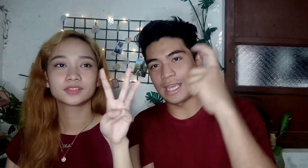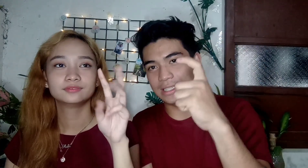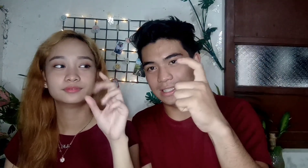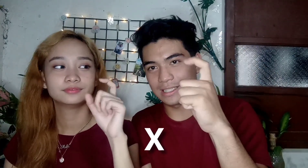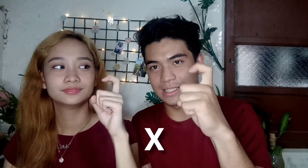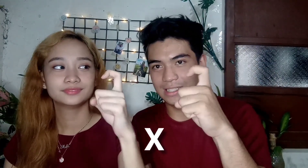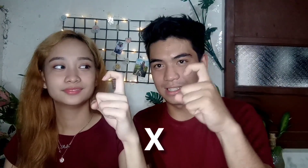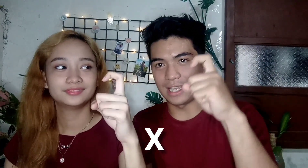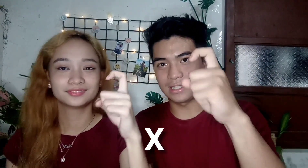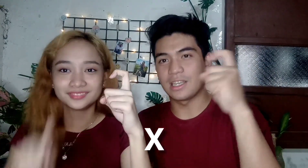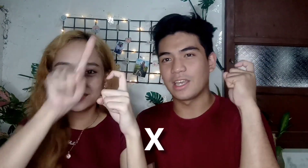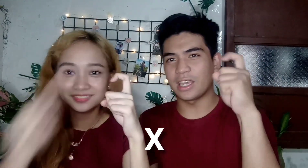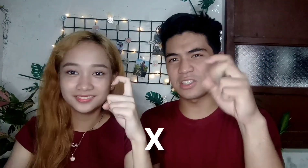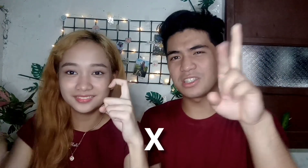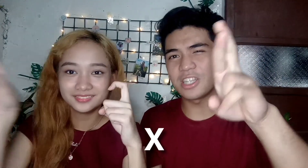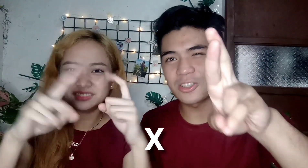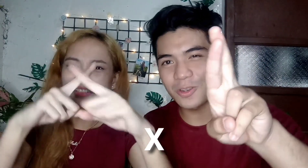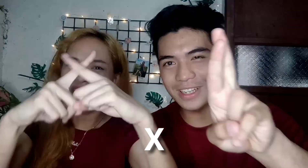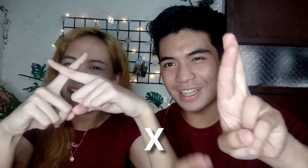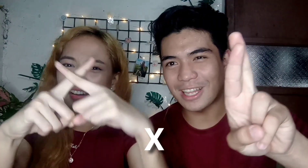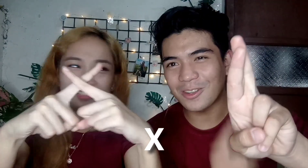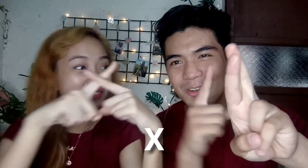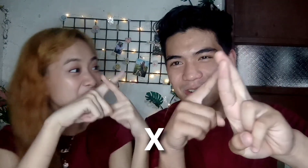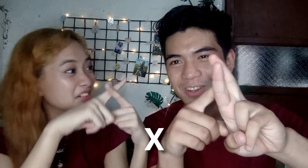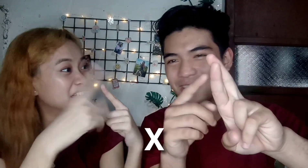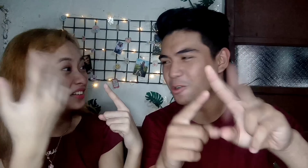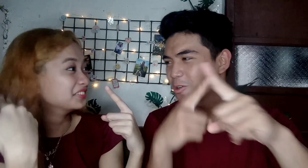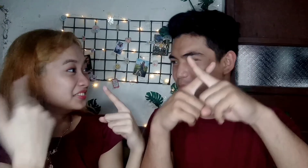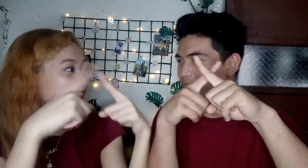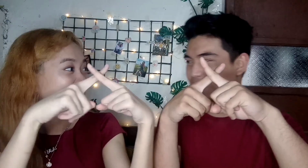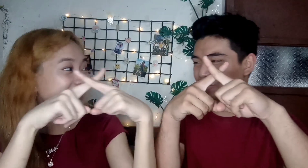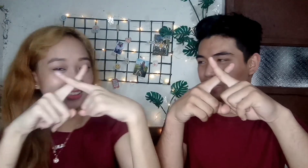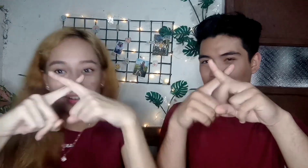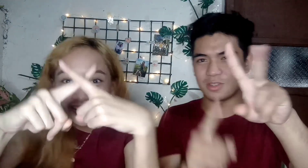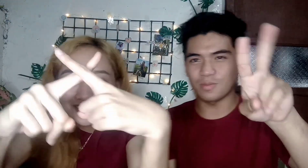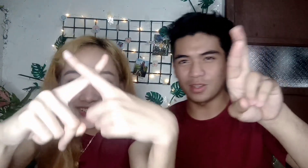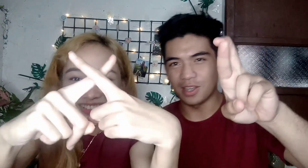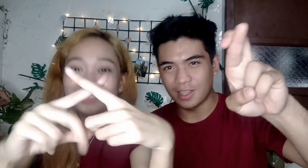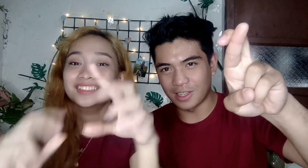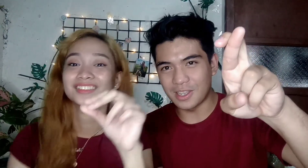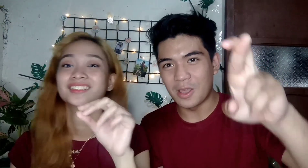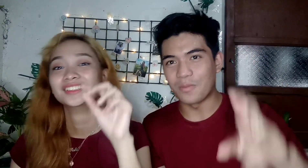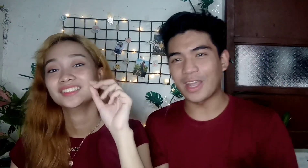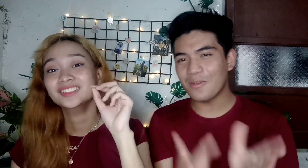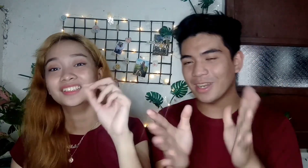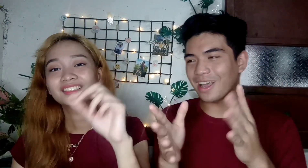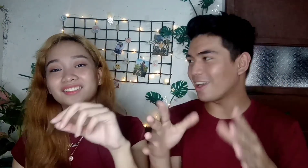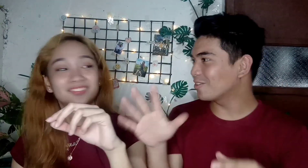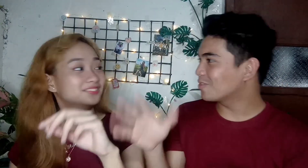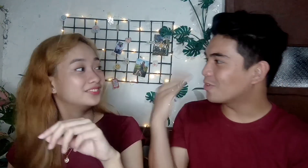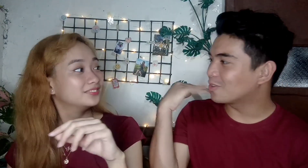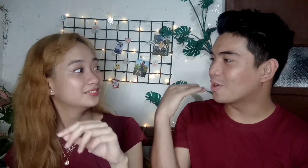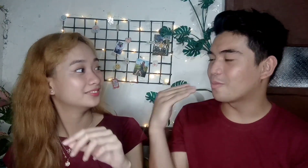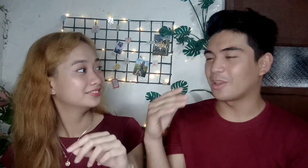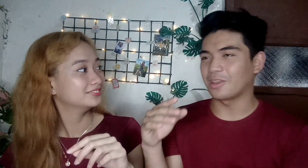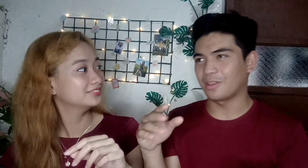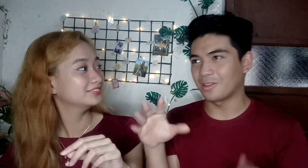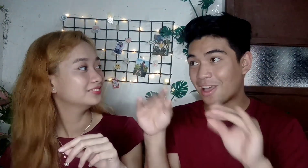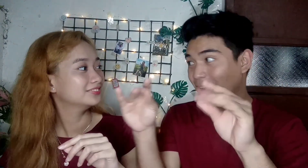X. Next. X, hindi ito. Ito, wrong. Oo, oh, iba, ganun. Pwede man. Ganyan. Pag ay may nakakausap, diba, may